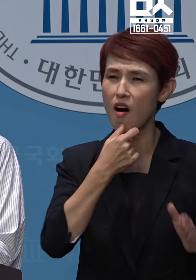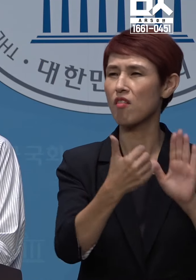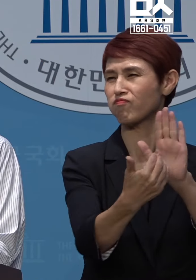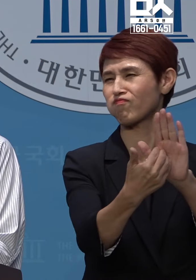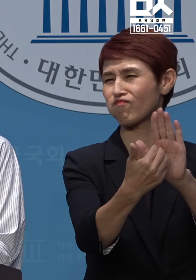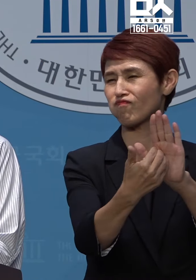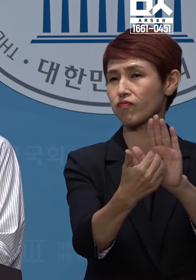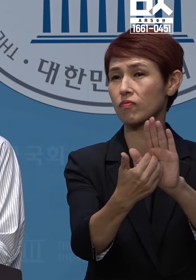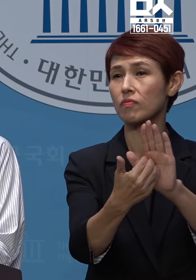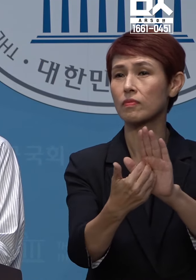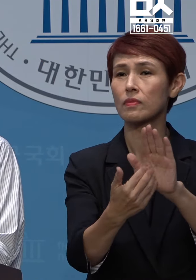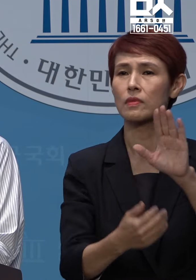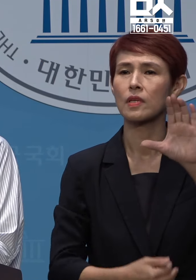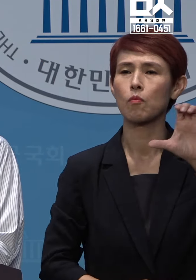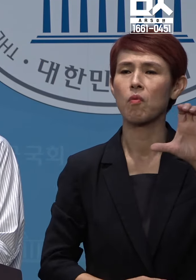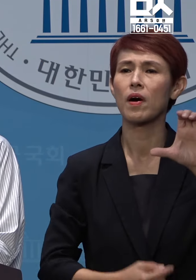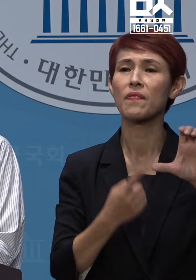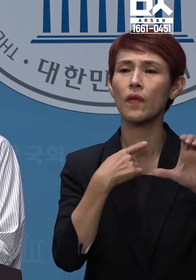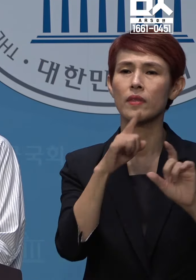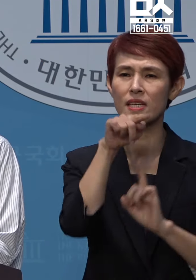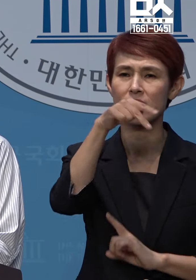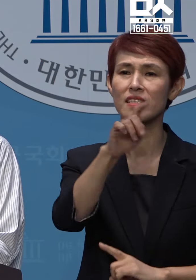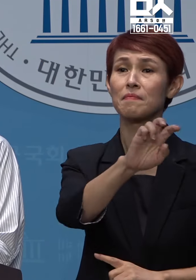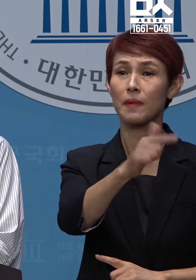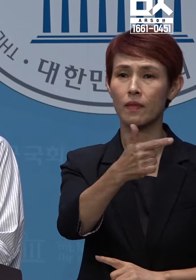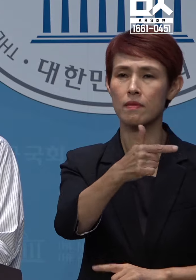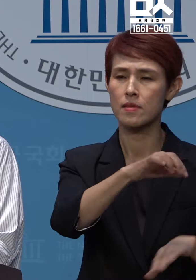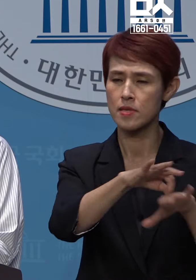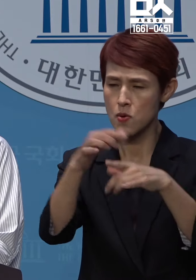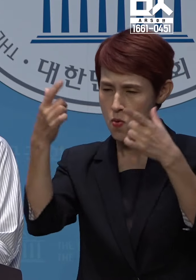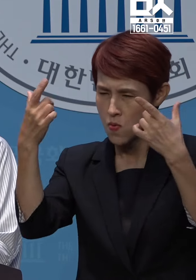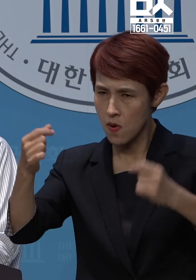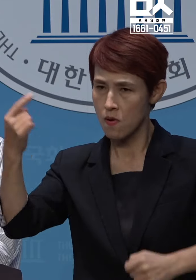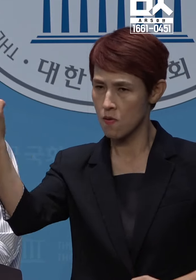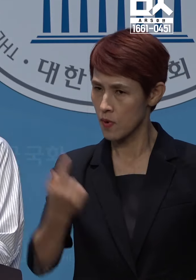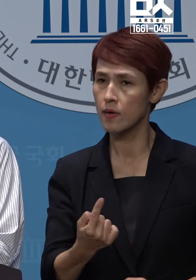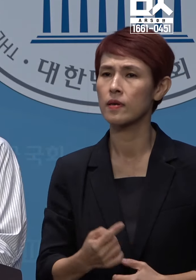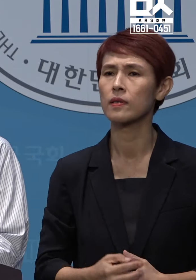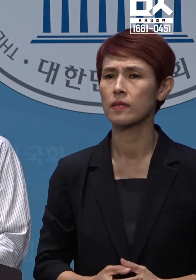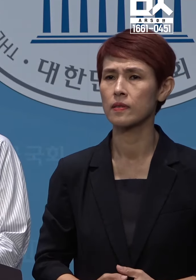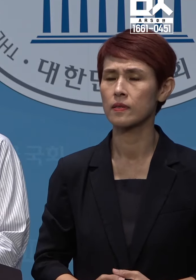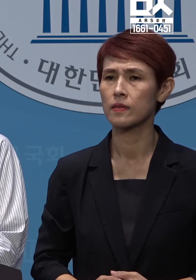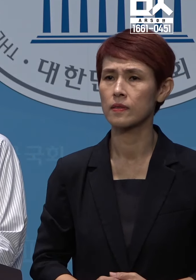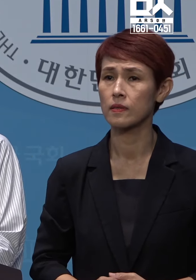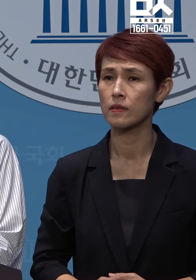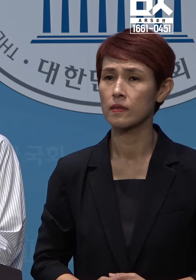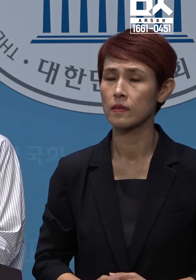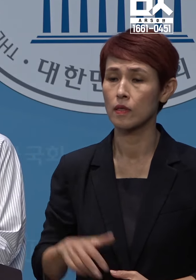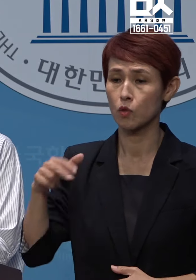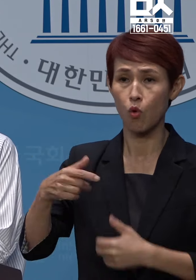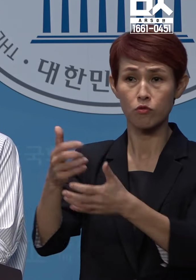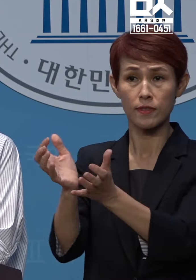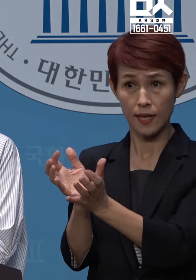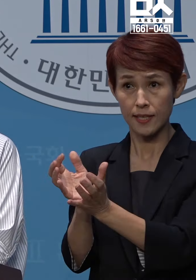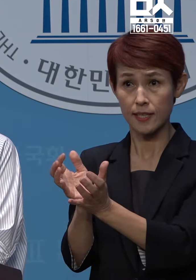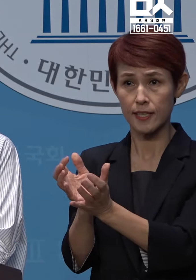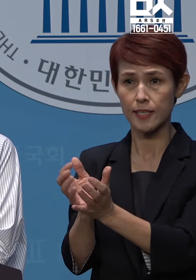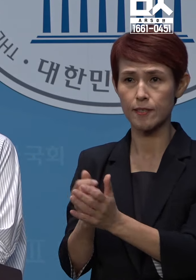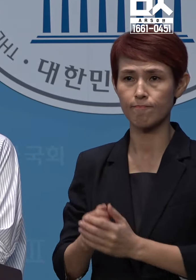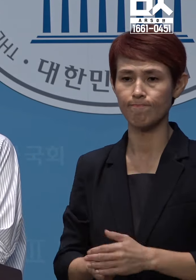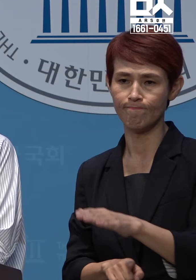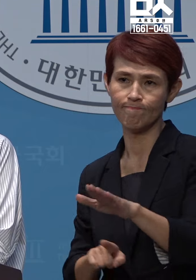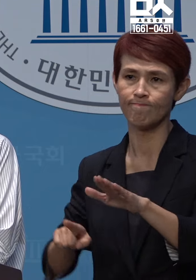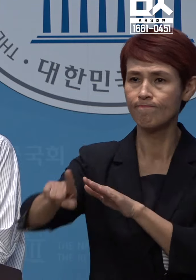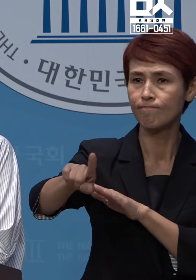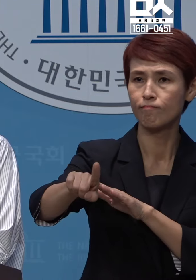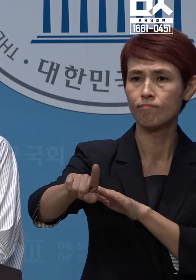거부권을 행사했던 이승만과 다르지 않을 겁니다 조급 혁신 당이 맨